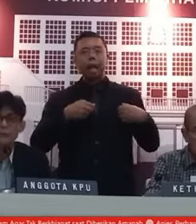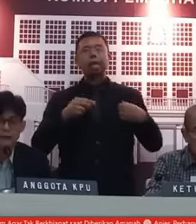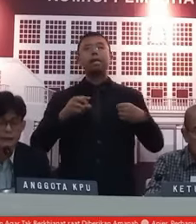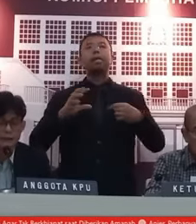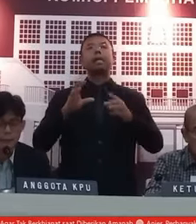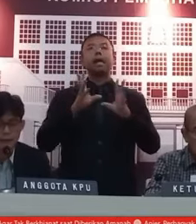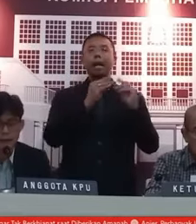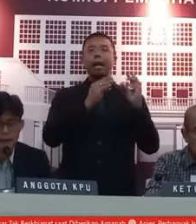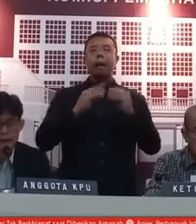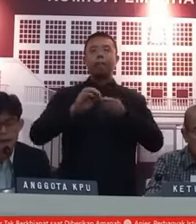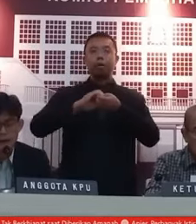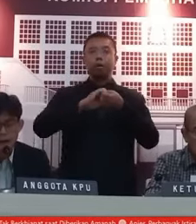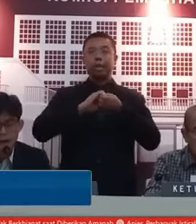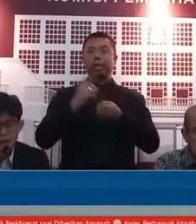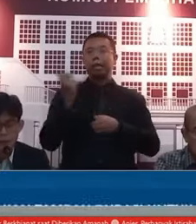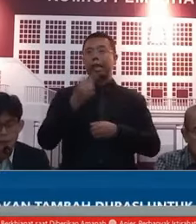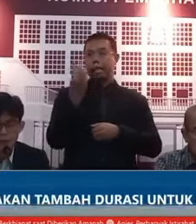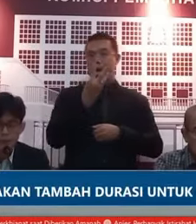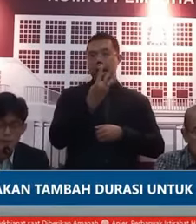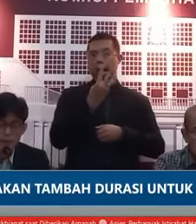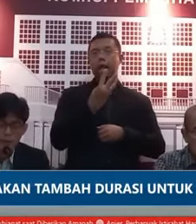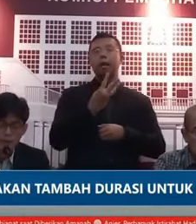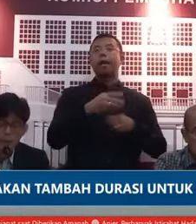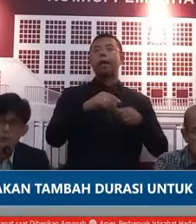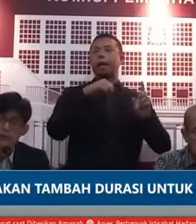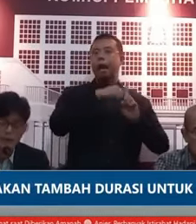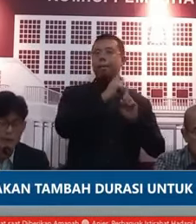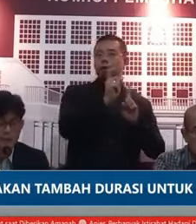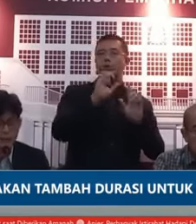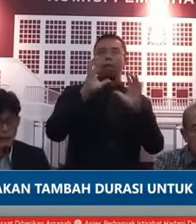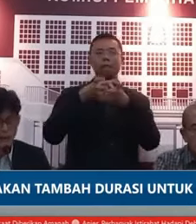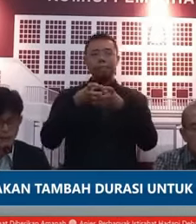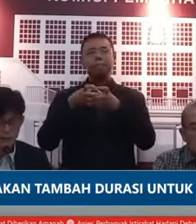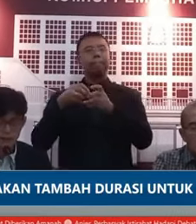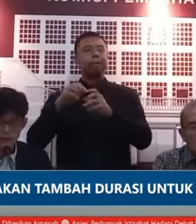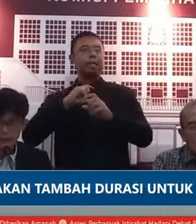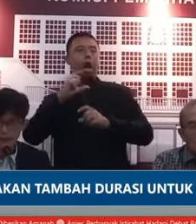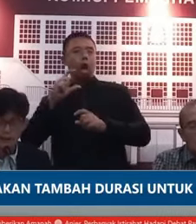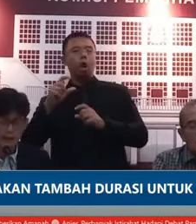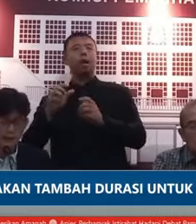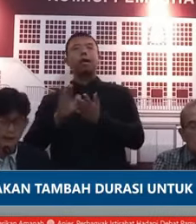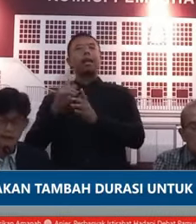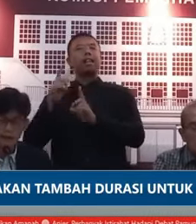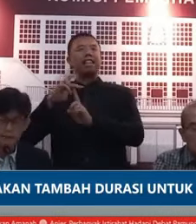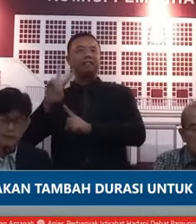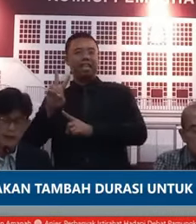yang melibatkan 3 pihak, KPU, tim paslon, juga media penyelenggara, dan kemudian